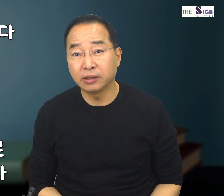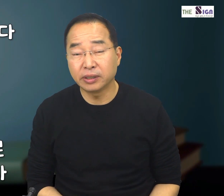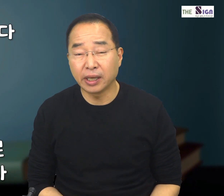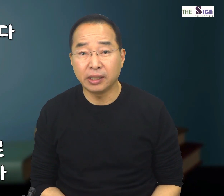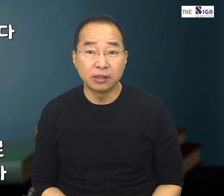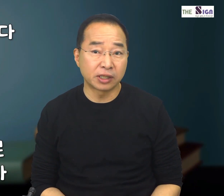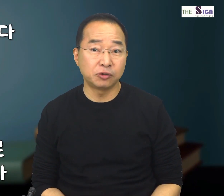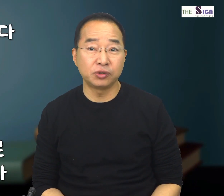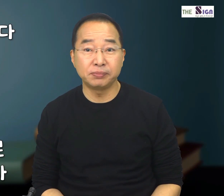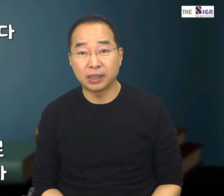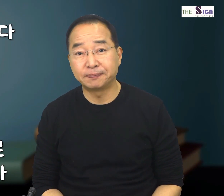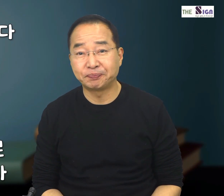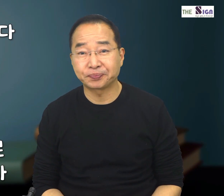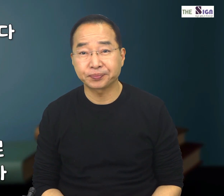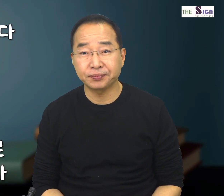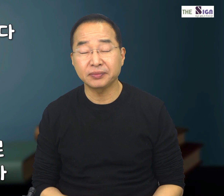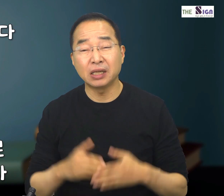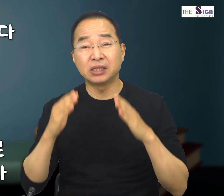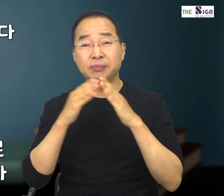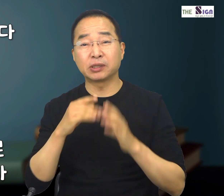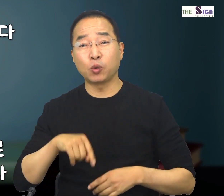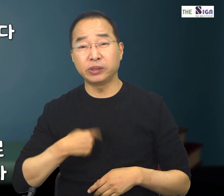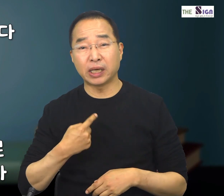그런데 이렇게도 씁니다. 집에서 혼자